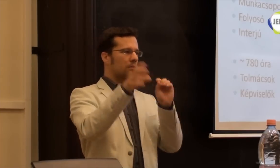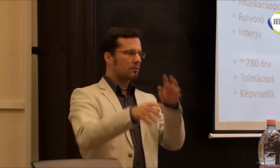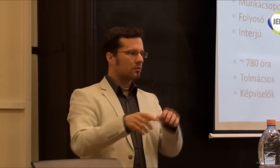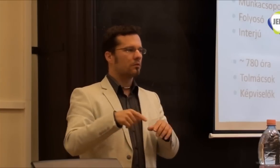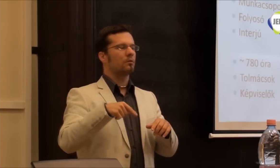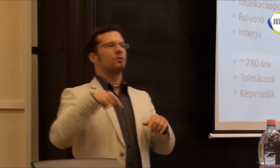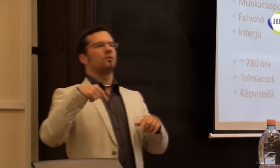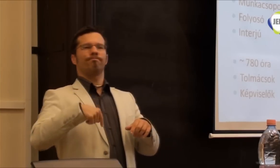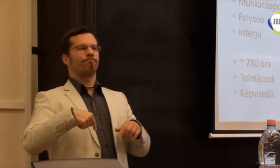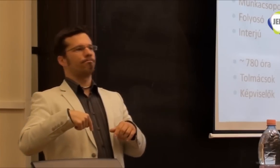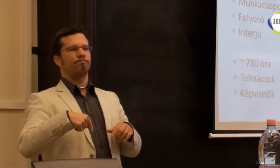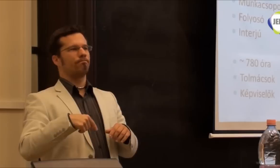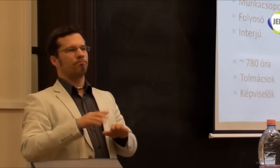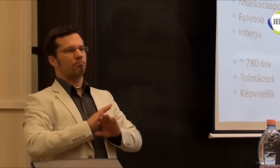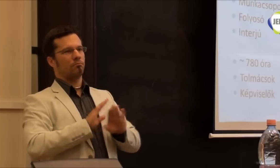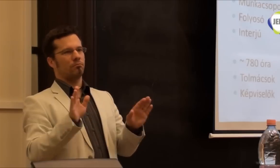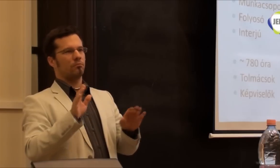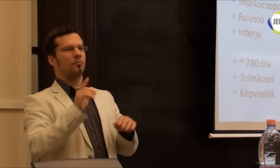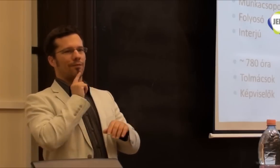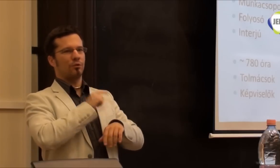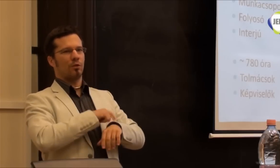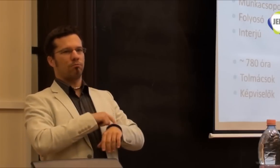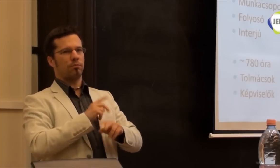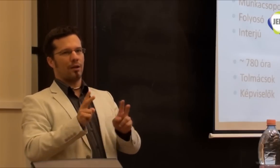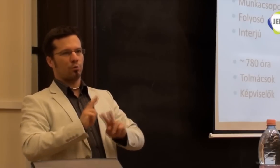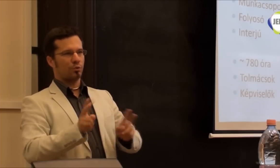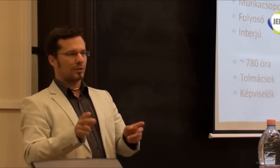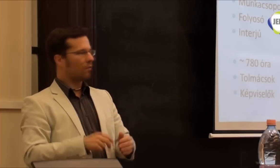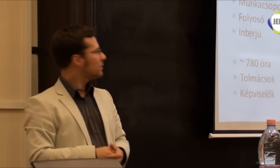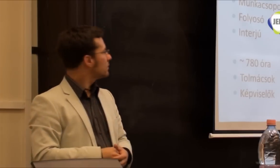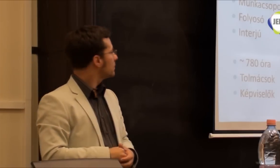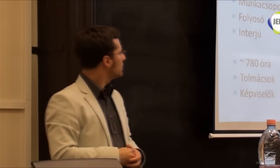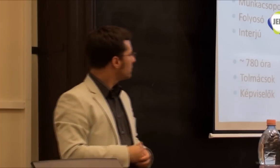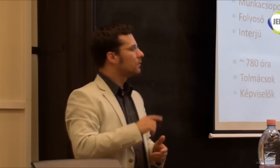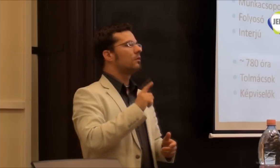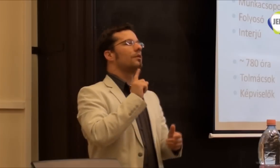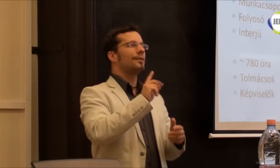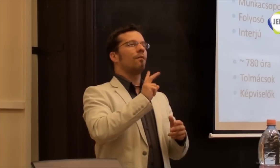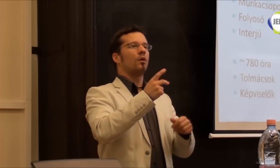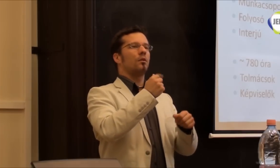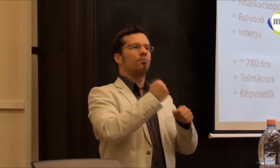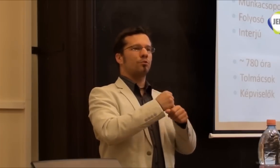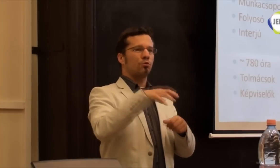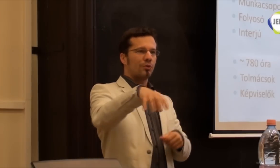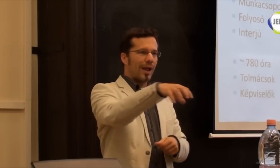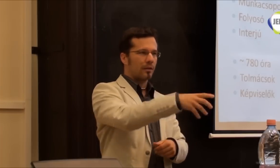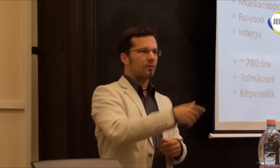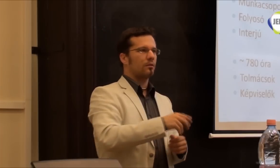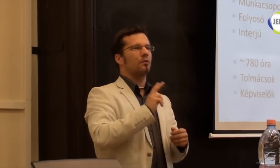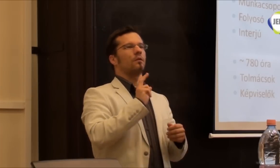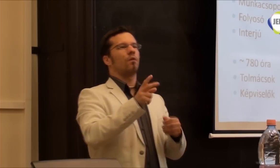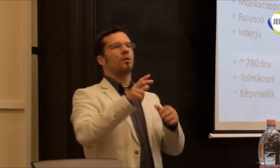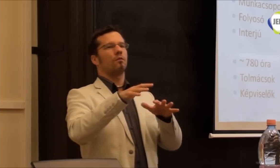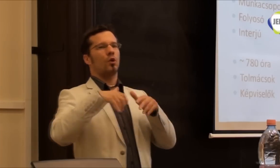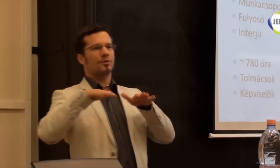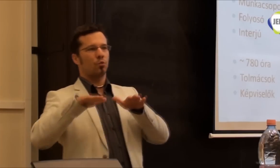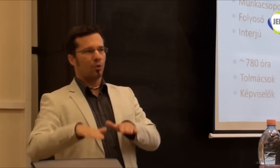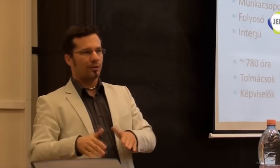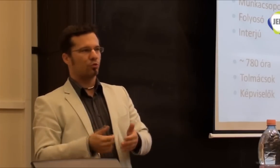mert több időt egy-egy képviselőnek tudják bombázni a kormánypártot. De vannak a